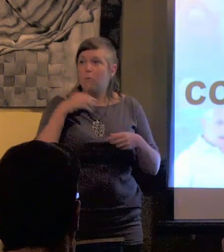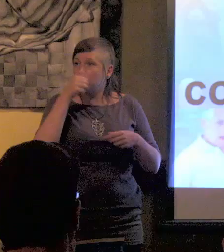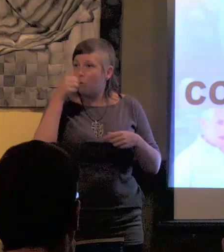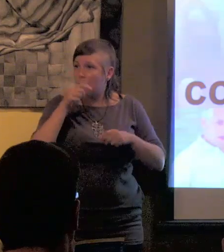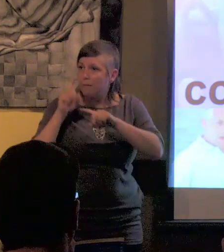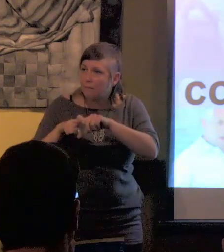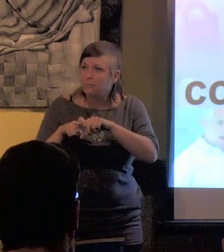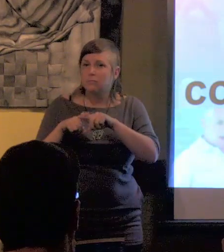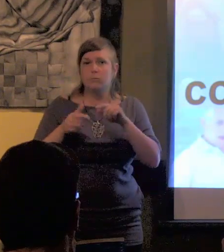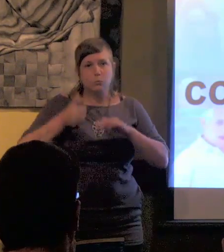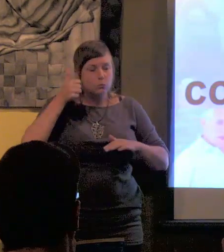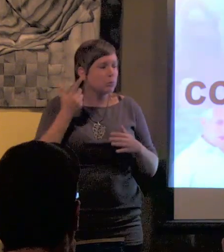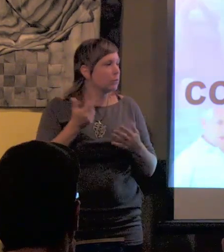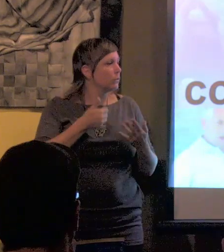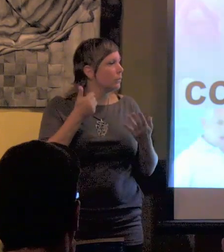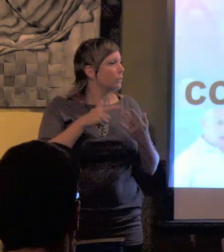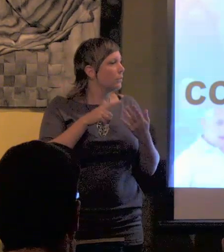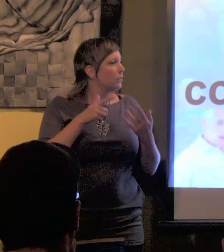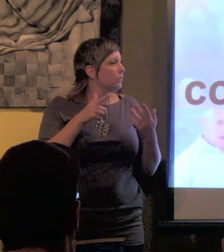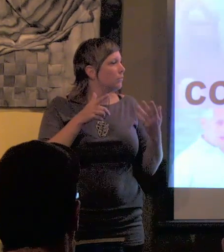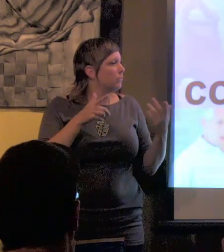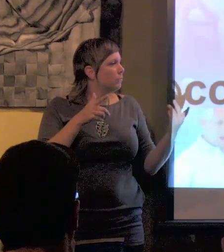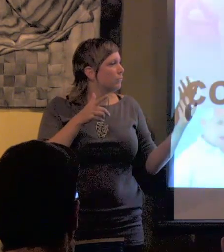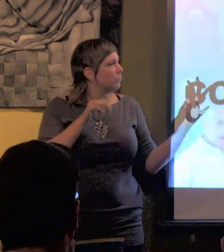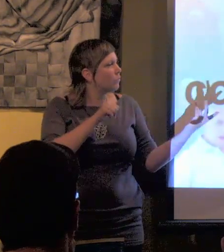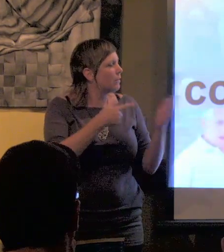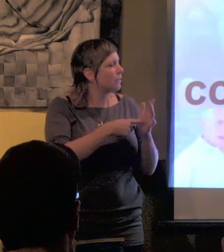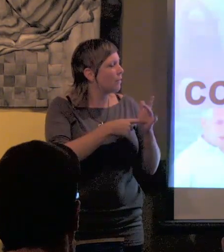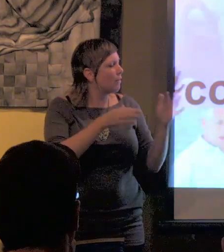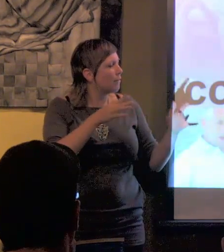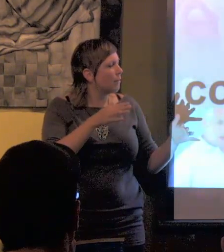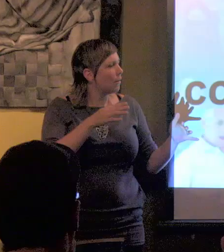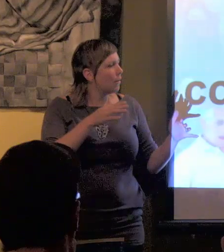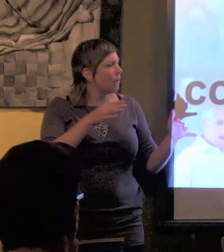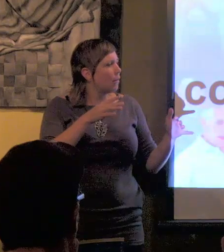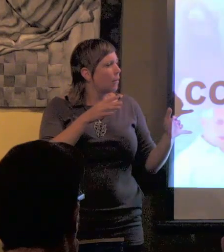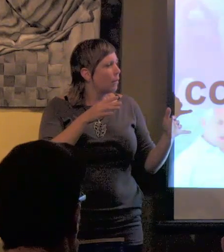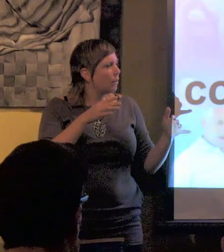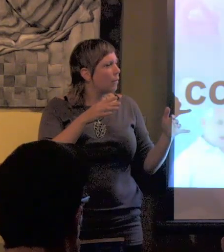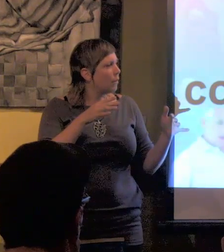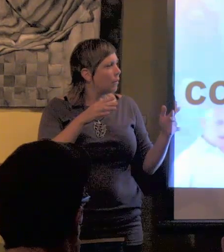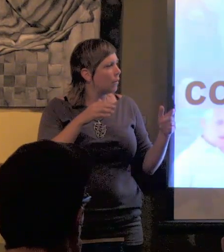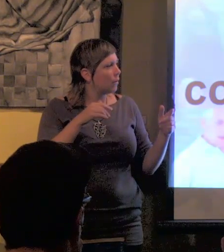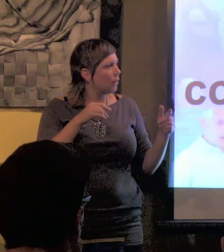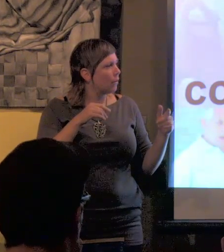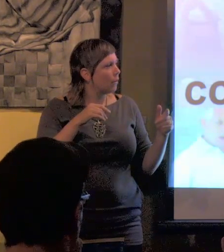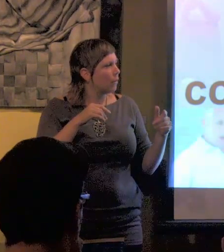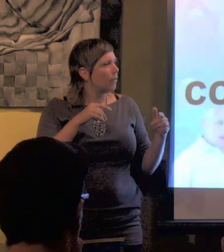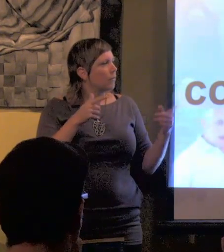une dévalorisation des problèmes d'alcoolisme, des problèmes de toxicomanie qui se développent dans la communauté.